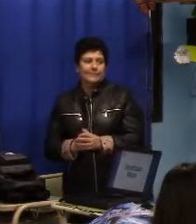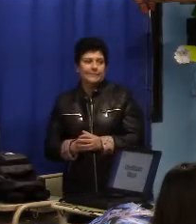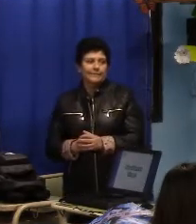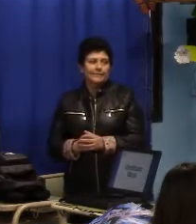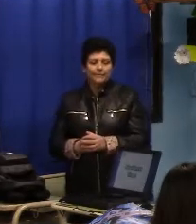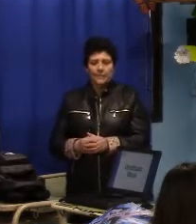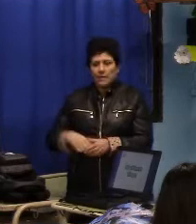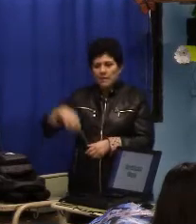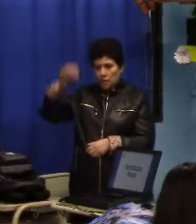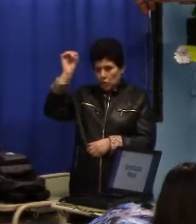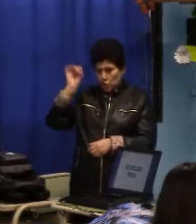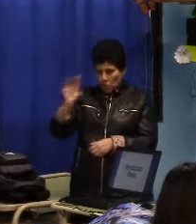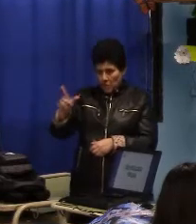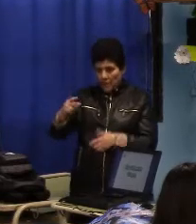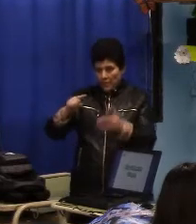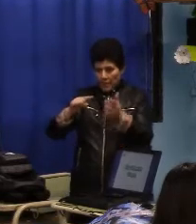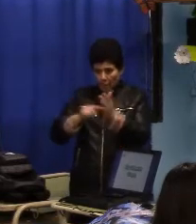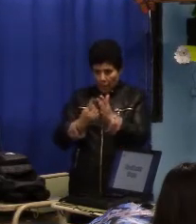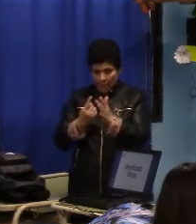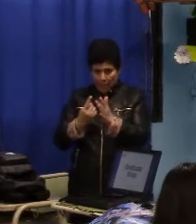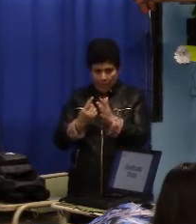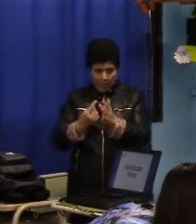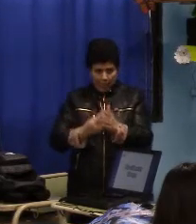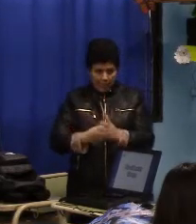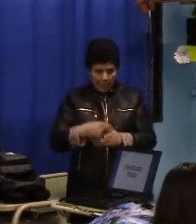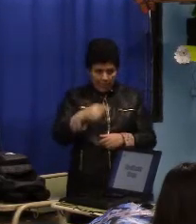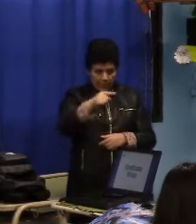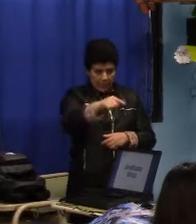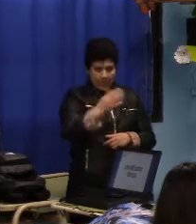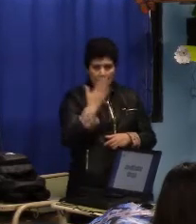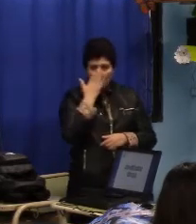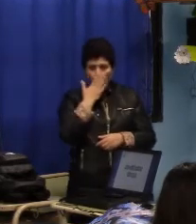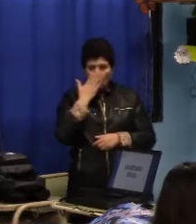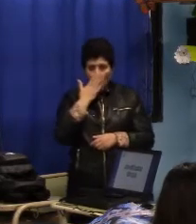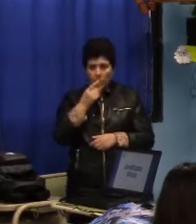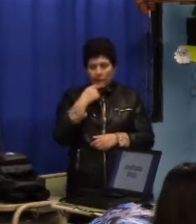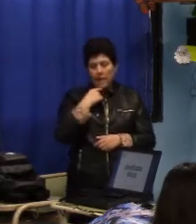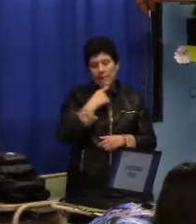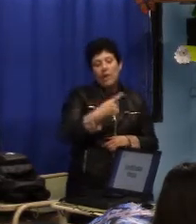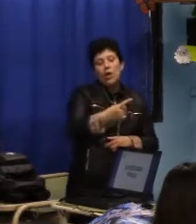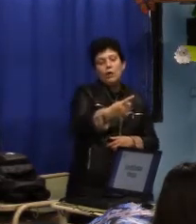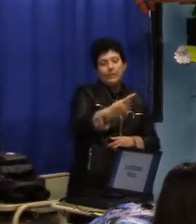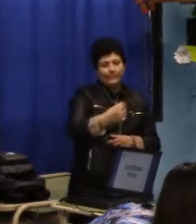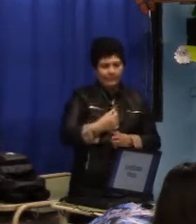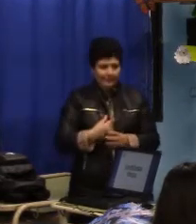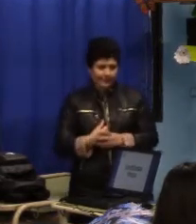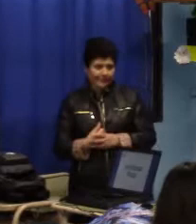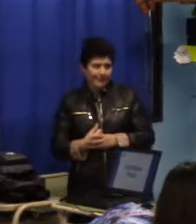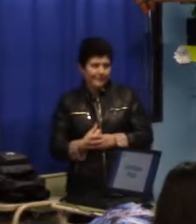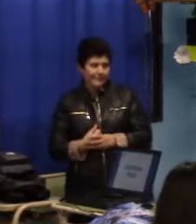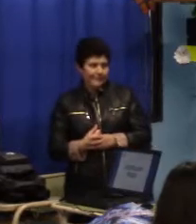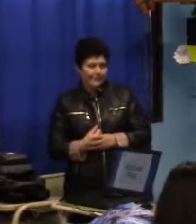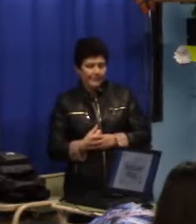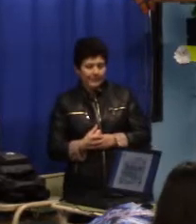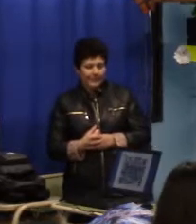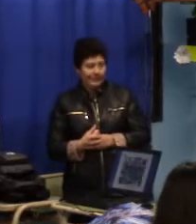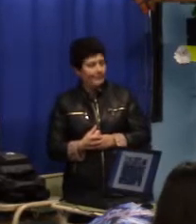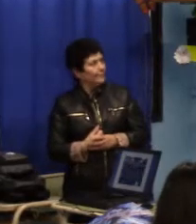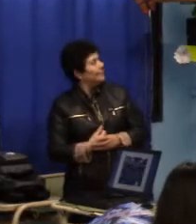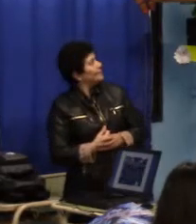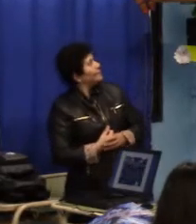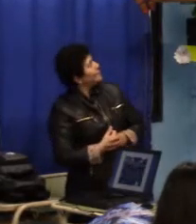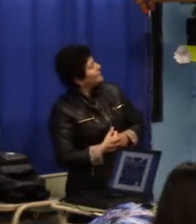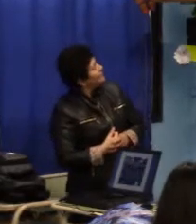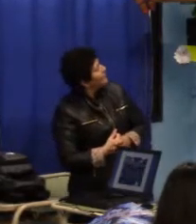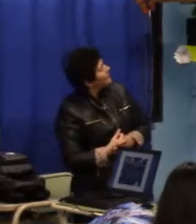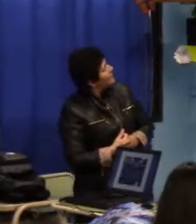Solo en Buenos Aires. ¿Y tú tienes algo en Córdoba? No. Bueno, vidente, Buenos